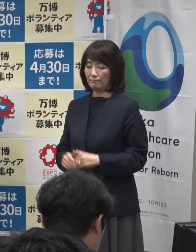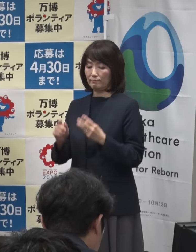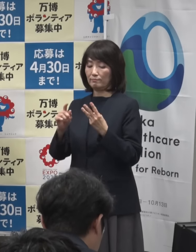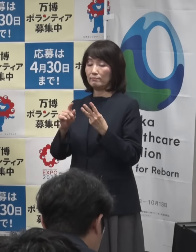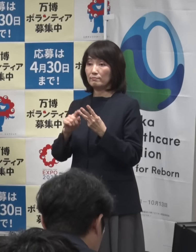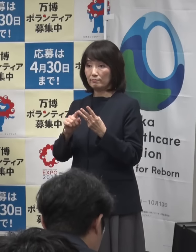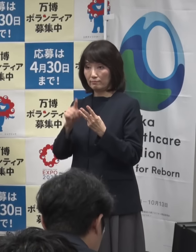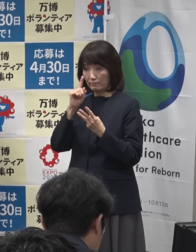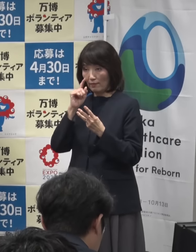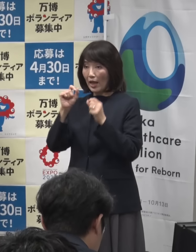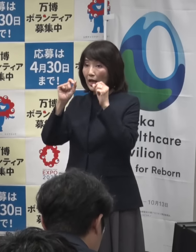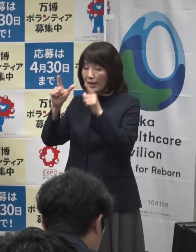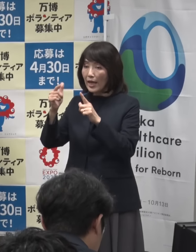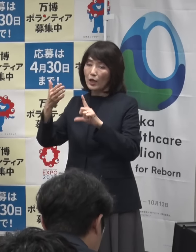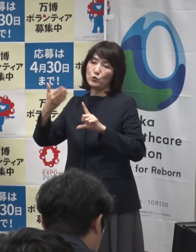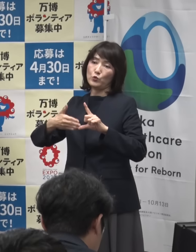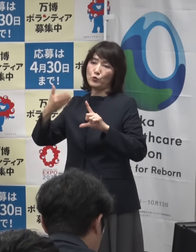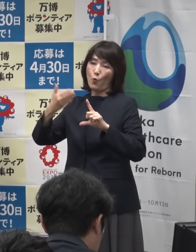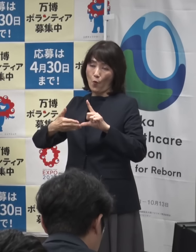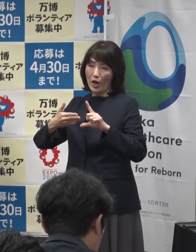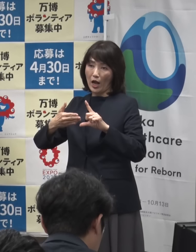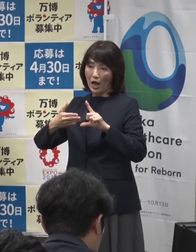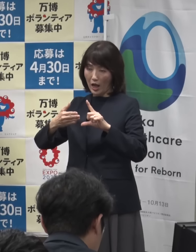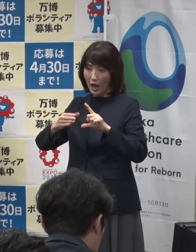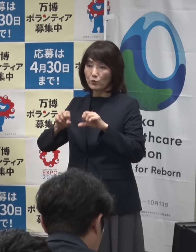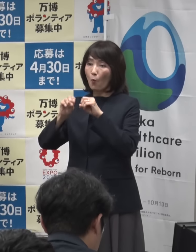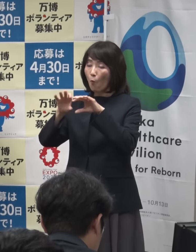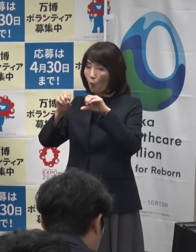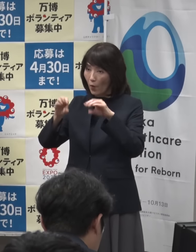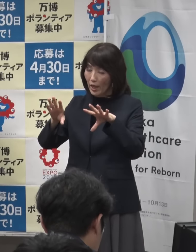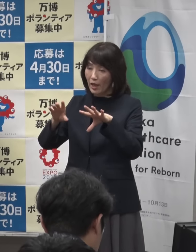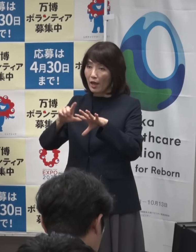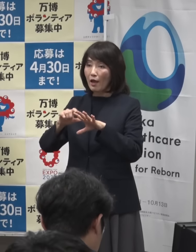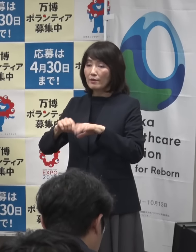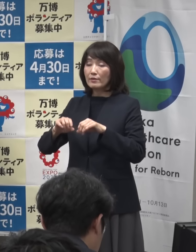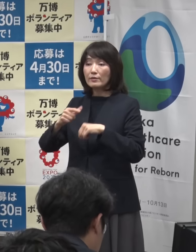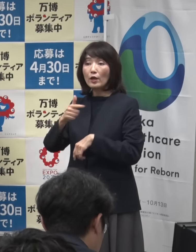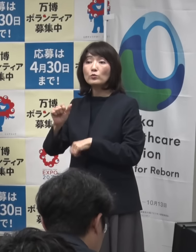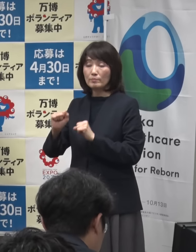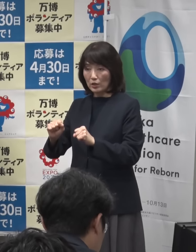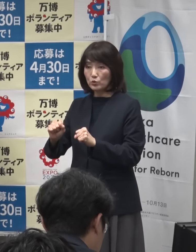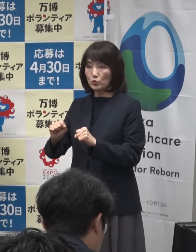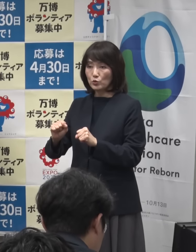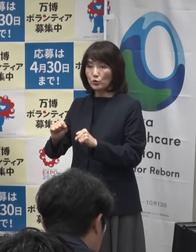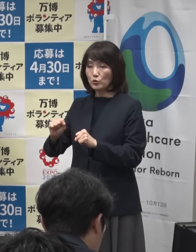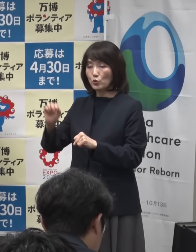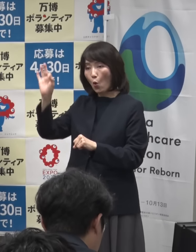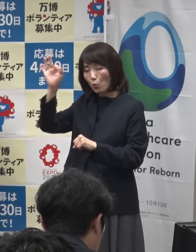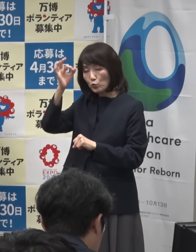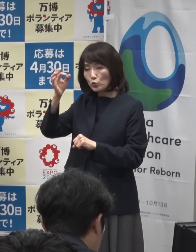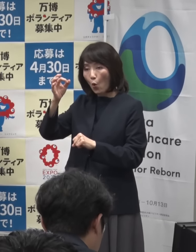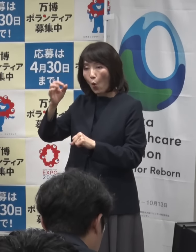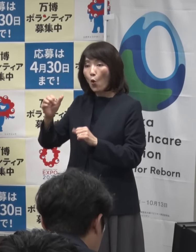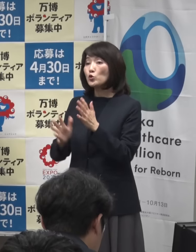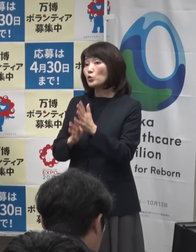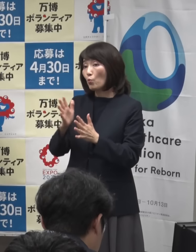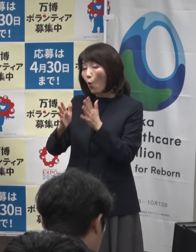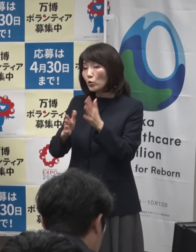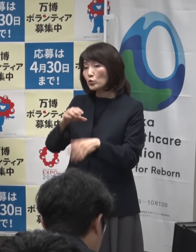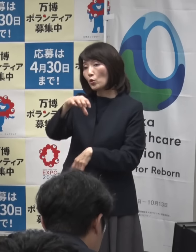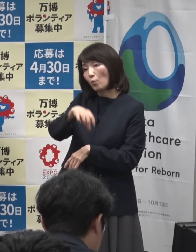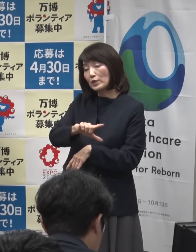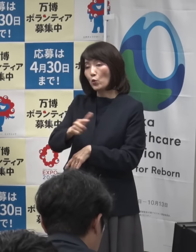ですけども、啓発動画メッセージについて放映掲示をいたします。プロスポーツのホームスタジアムであったり、企業、事業